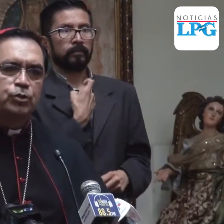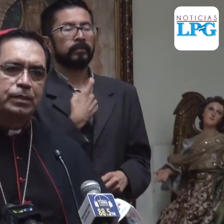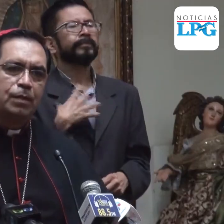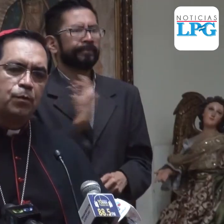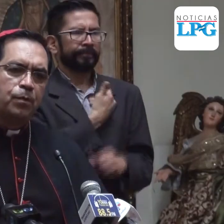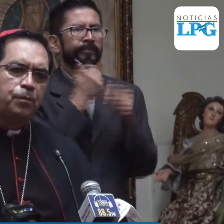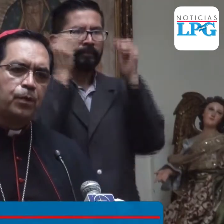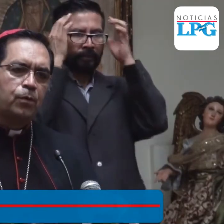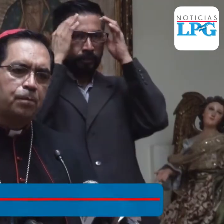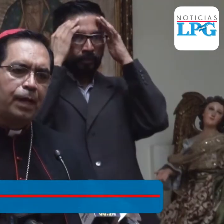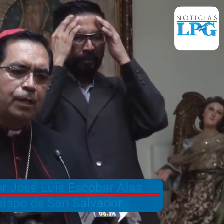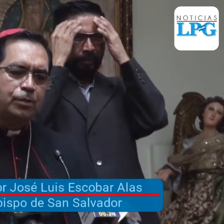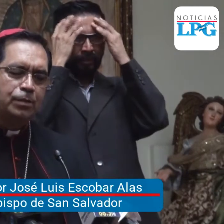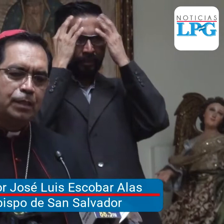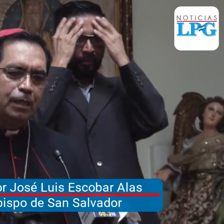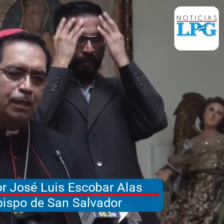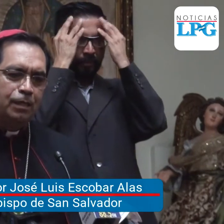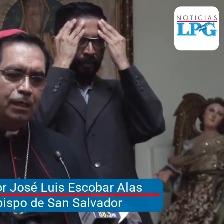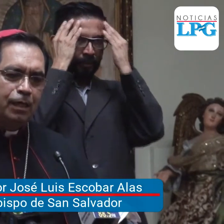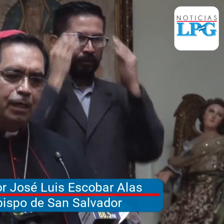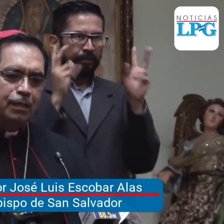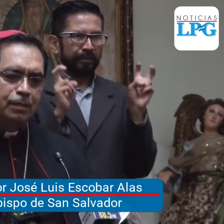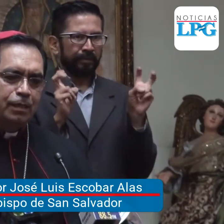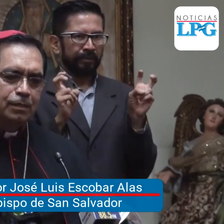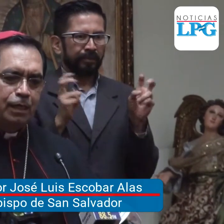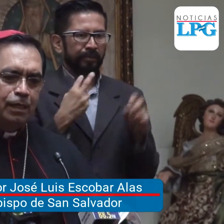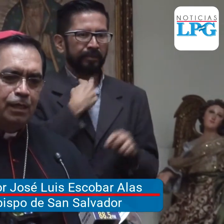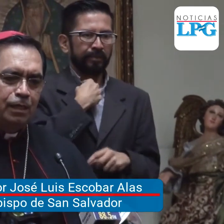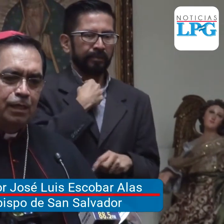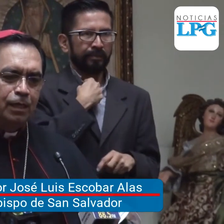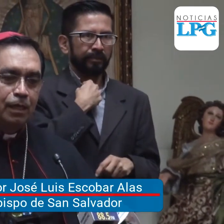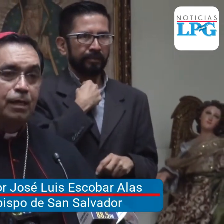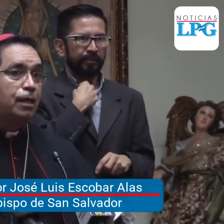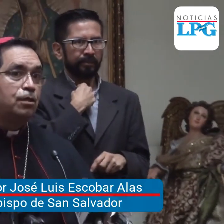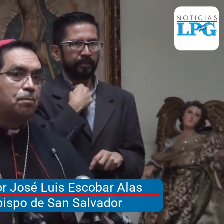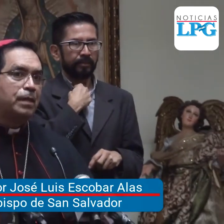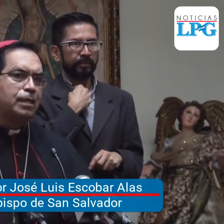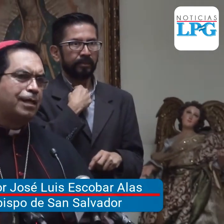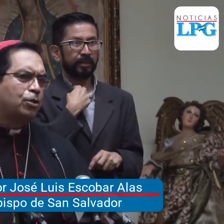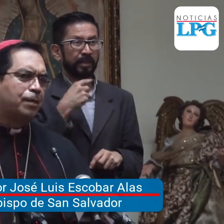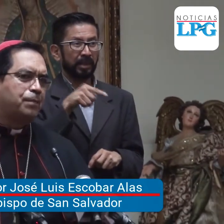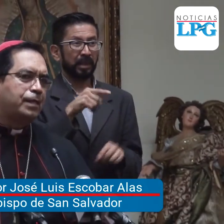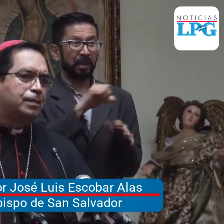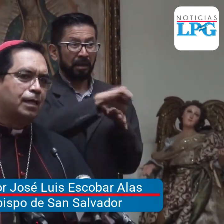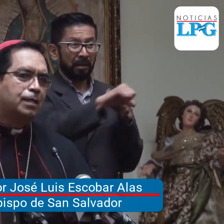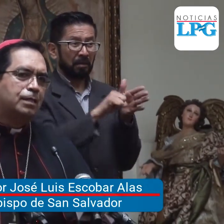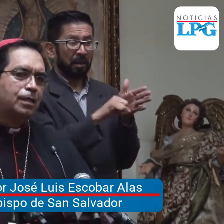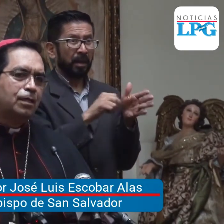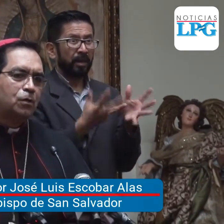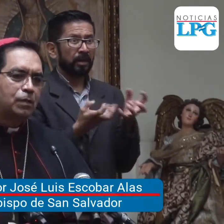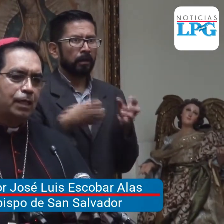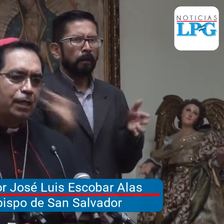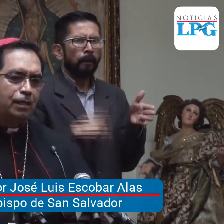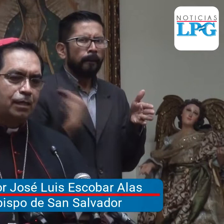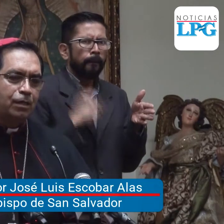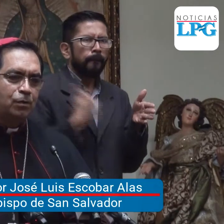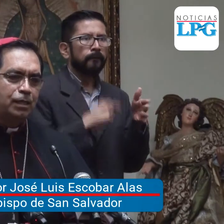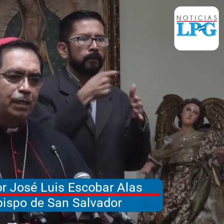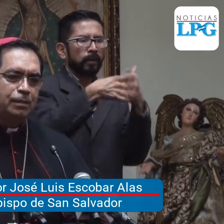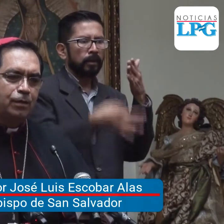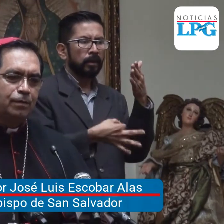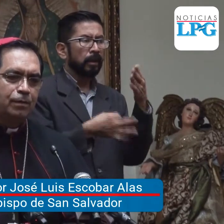preocupa mucho, estamos muy preocupados de que se esté queriendo pasar a toda prisa una ley